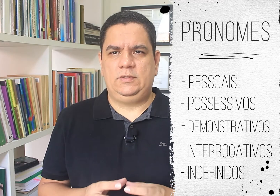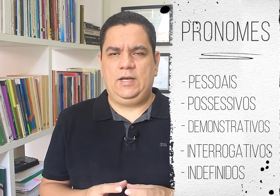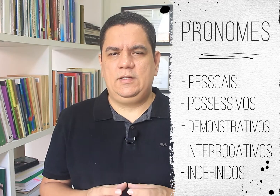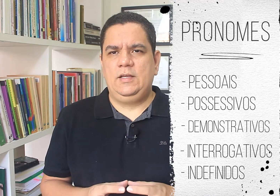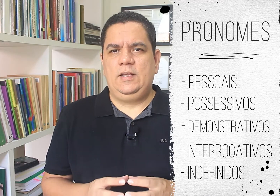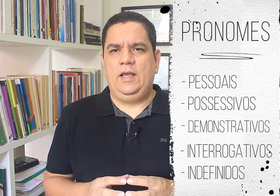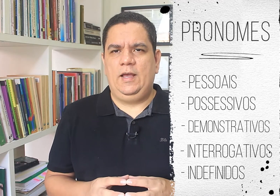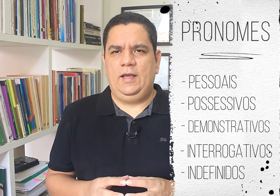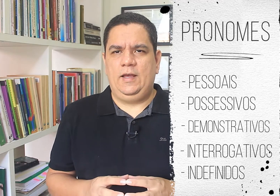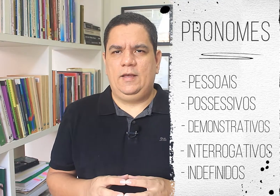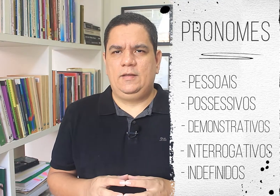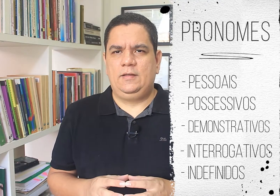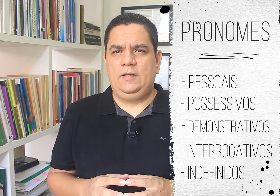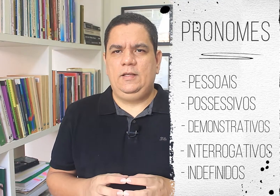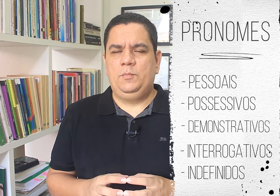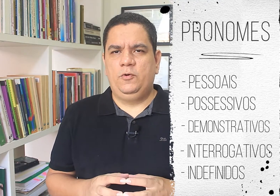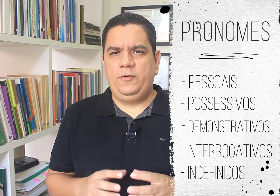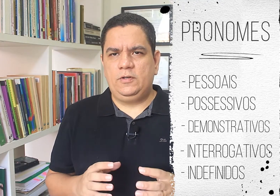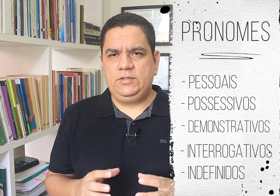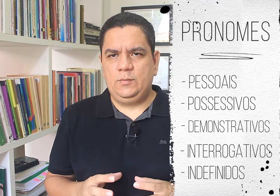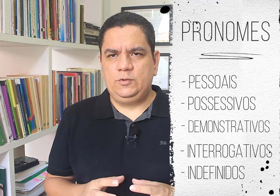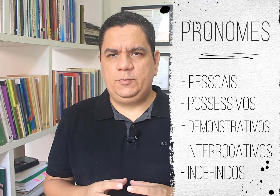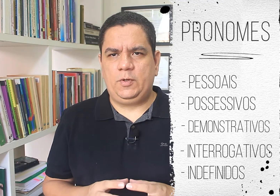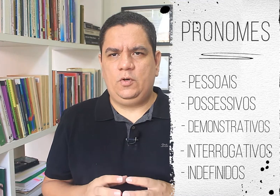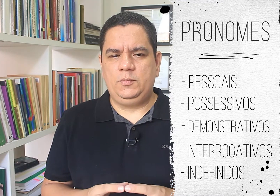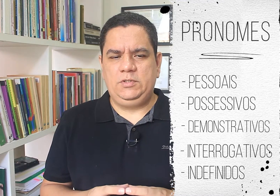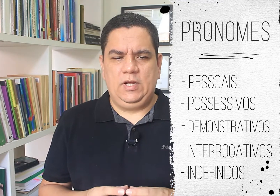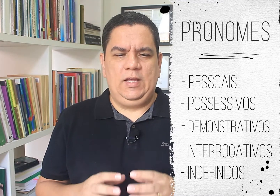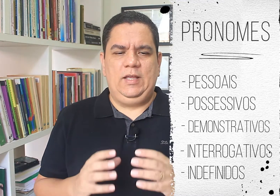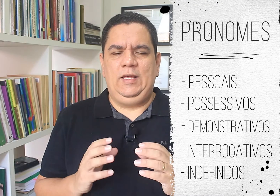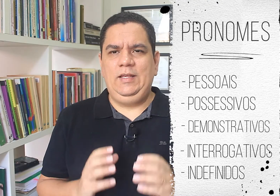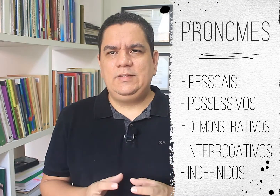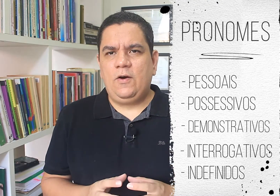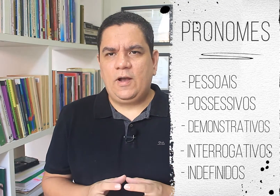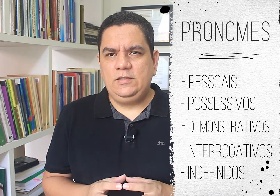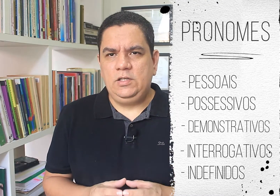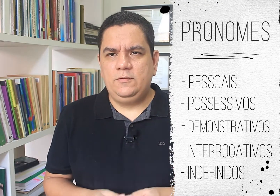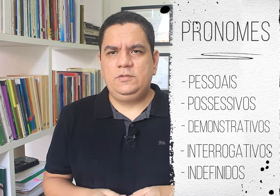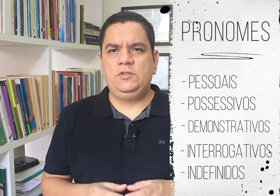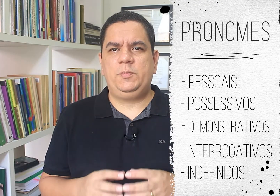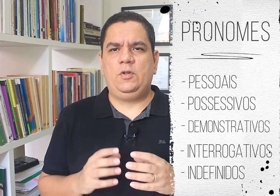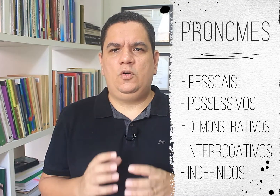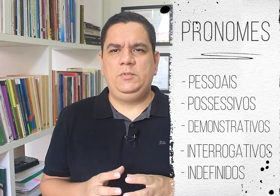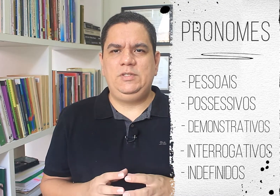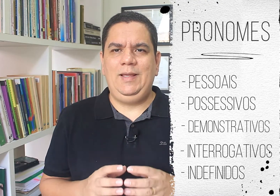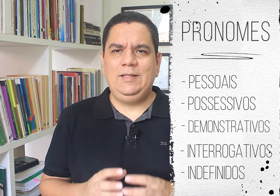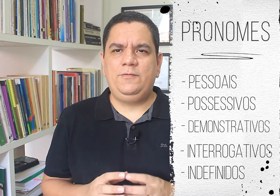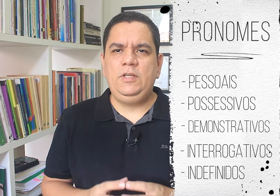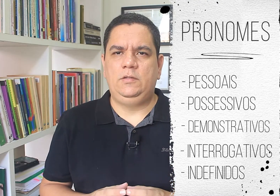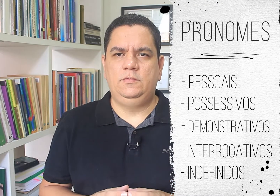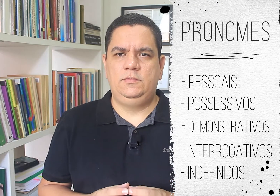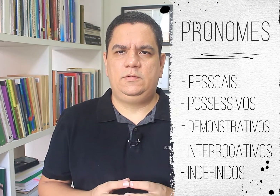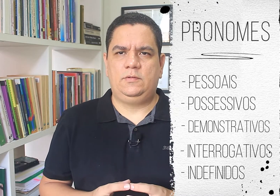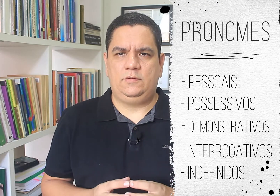tá? E por fim nós temos os pronomes interrogativos e os pronomes indefinidos,